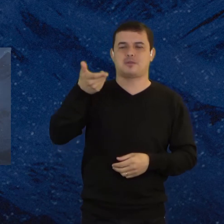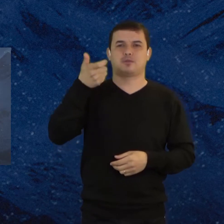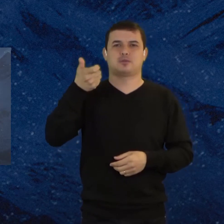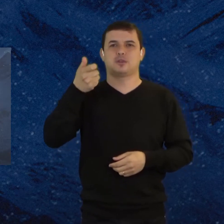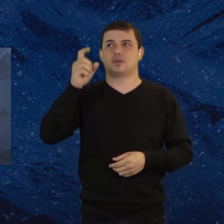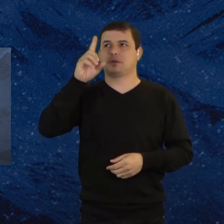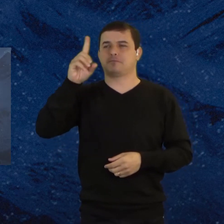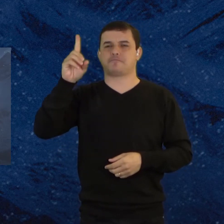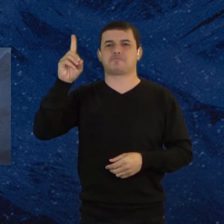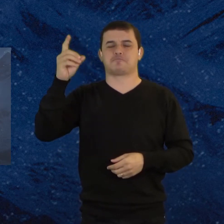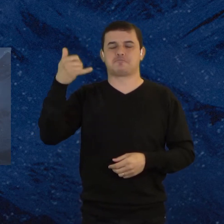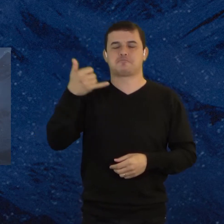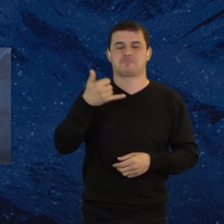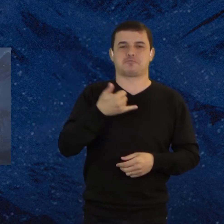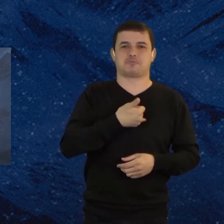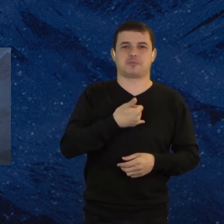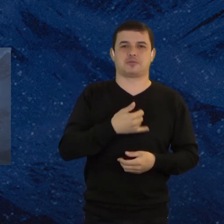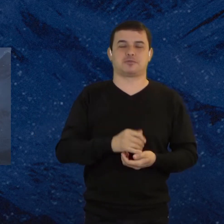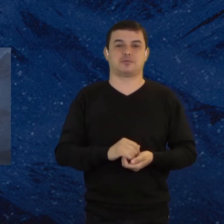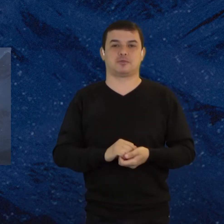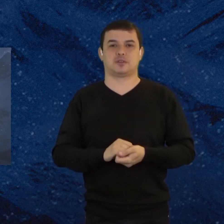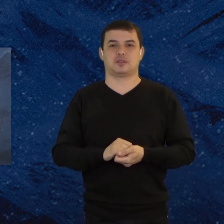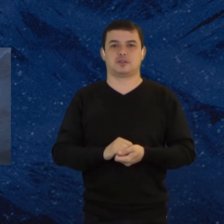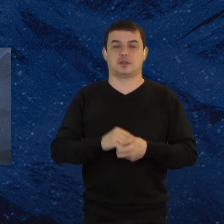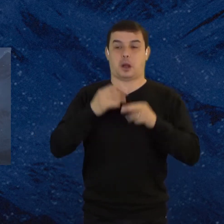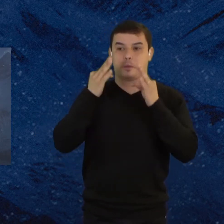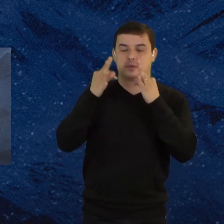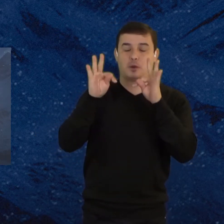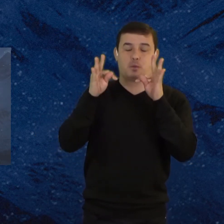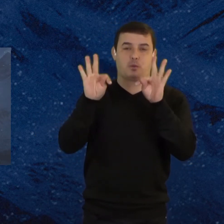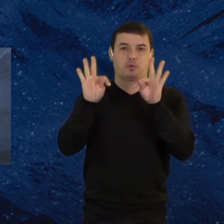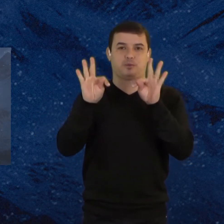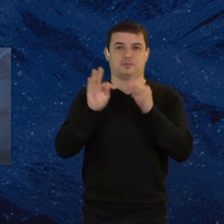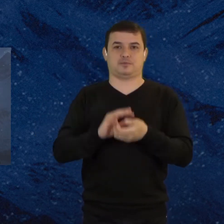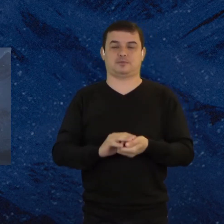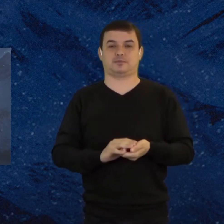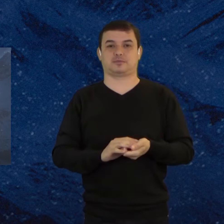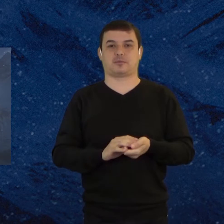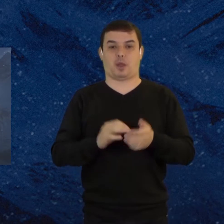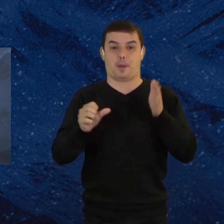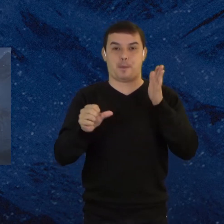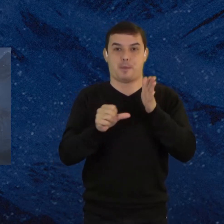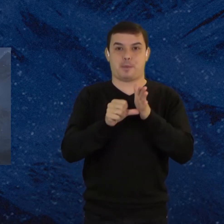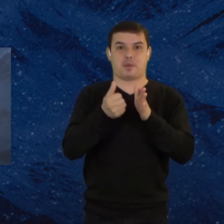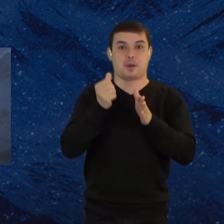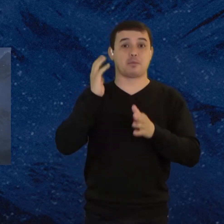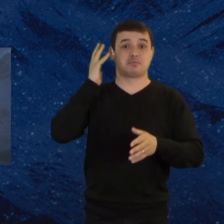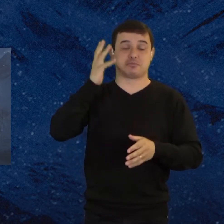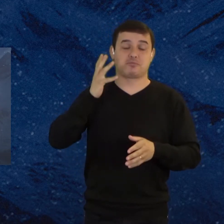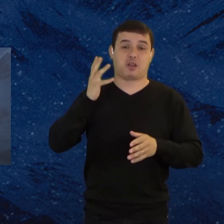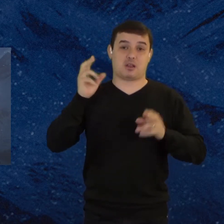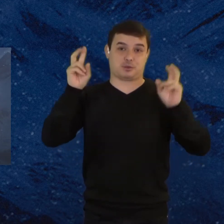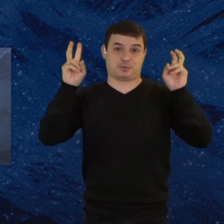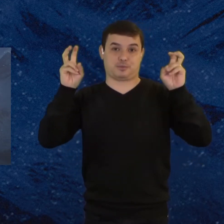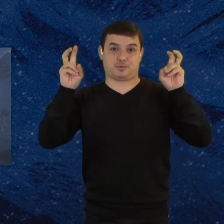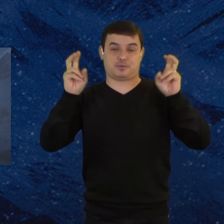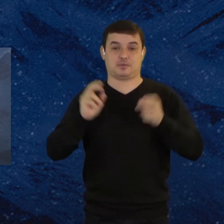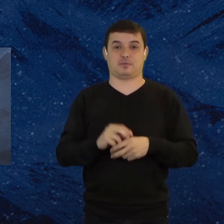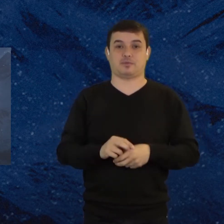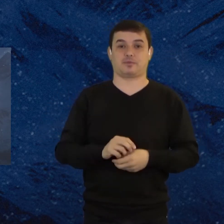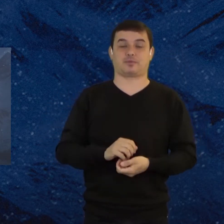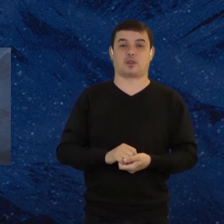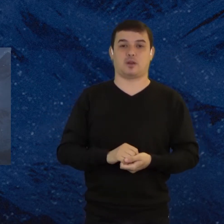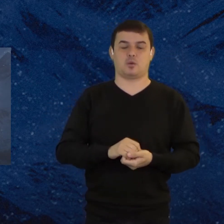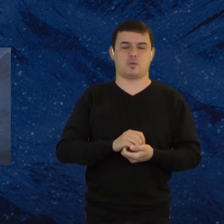nos proporcionaram, também de alguns testemunhos, estamos aqui para a primeira mensagem. O